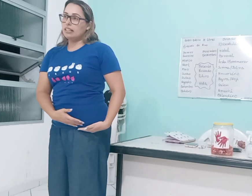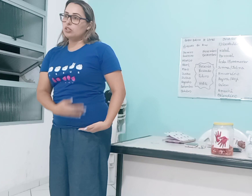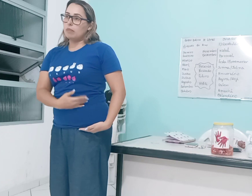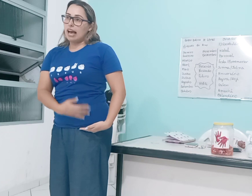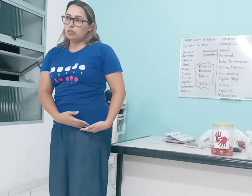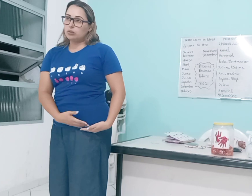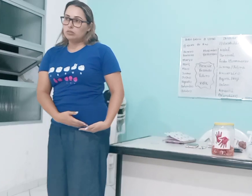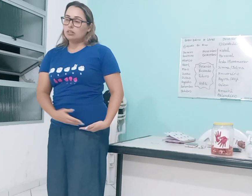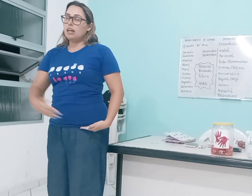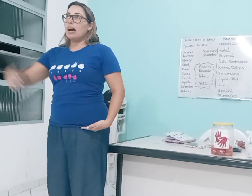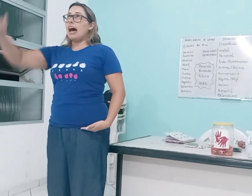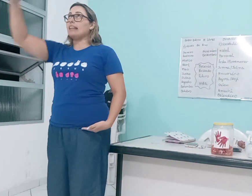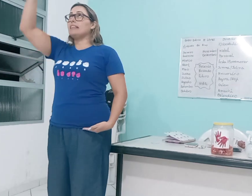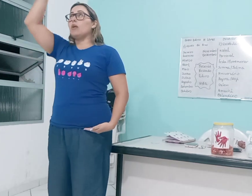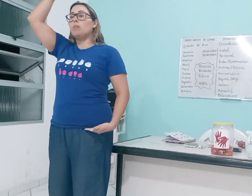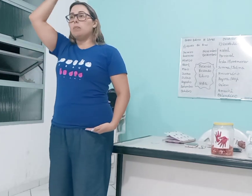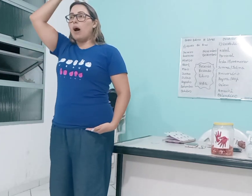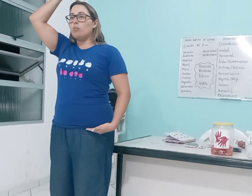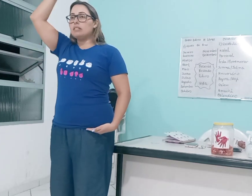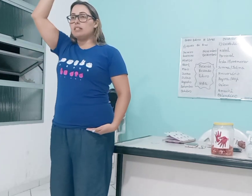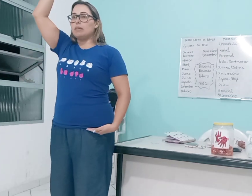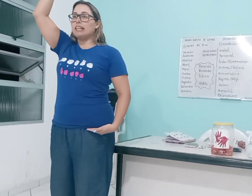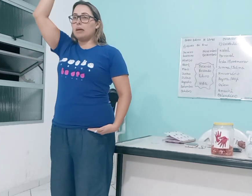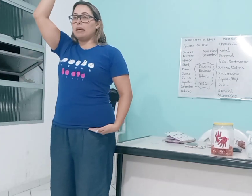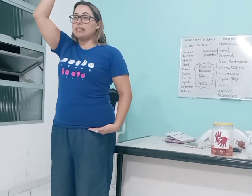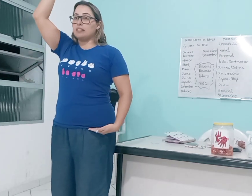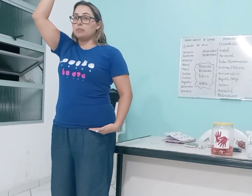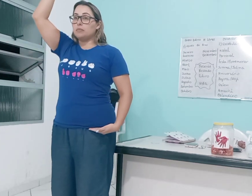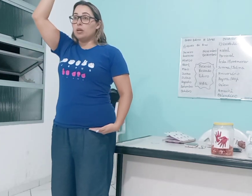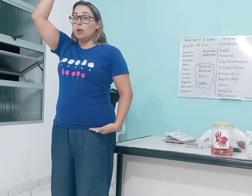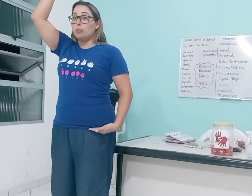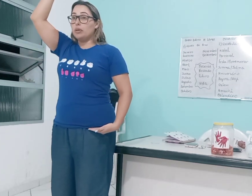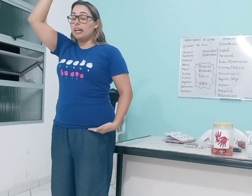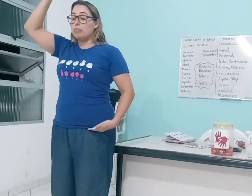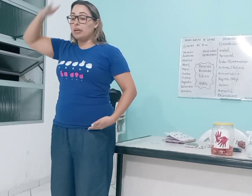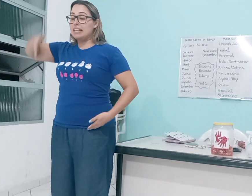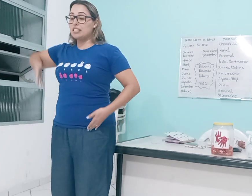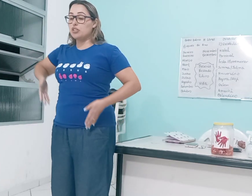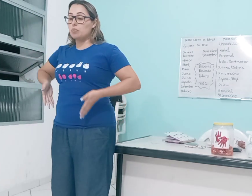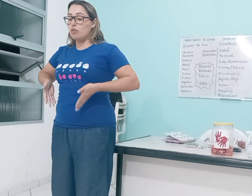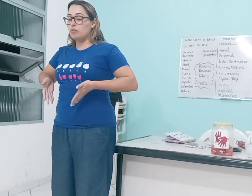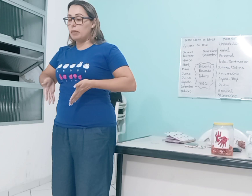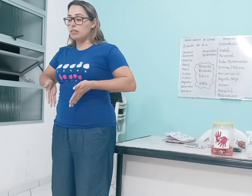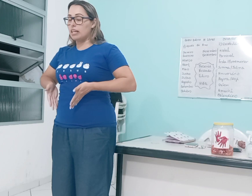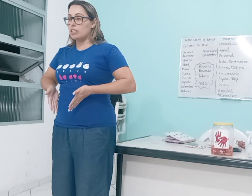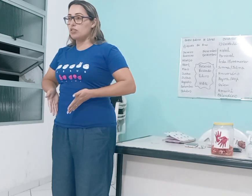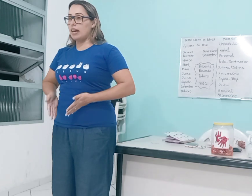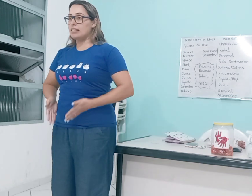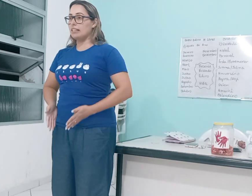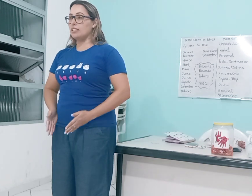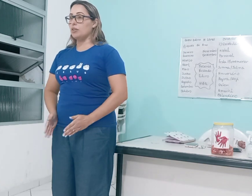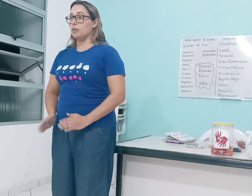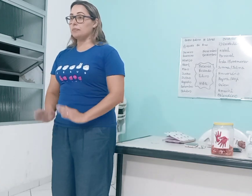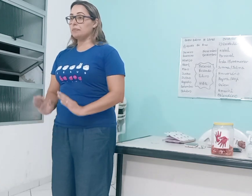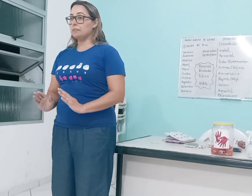de baixo até um palmo em cima da cabeça. Por quê? Porque existem movimentos que a gente faz aqui, ó.